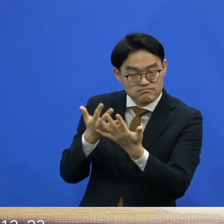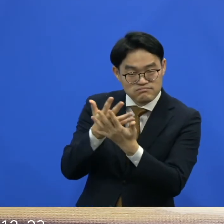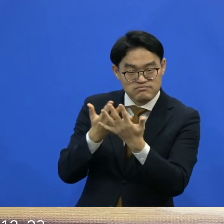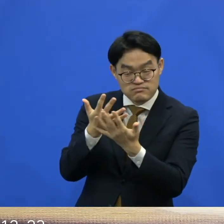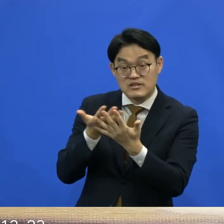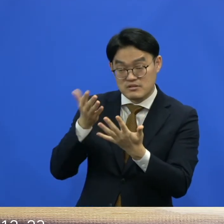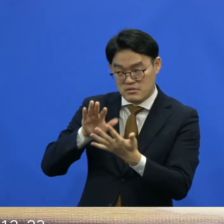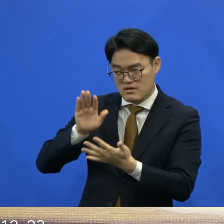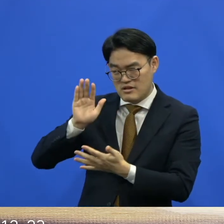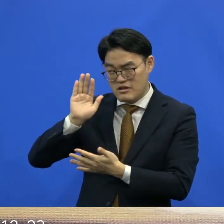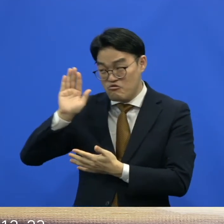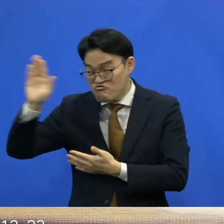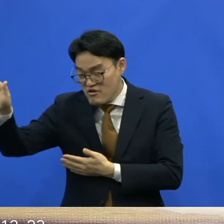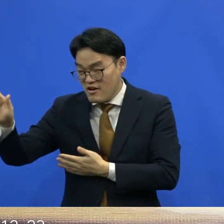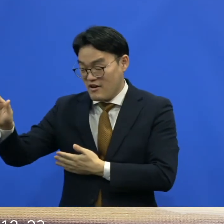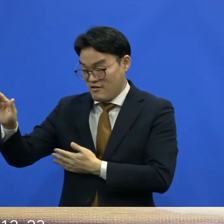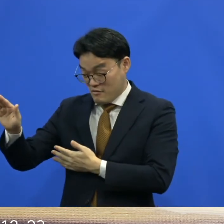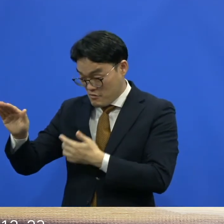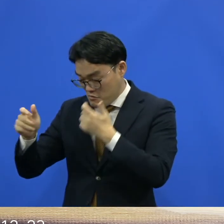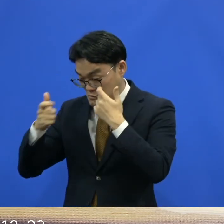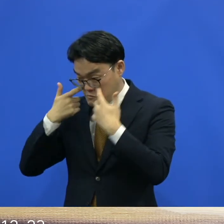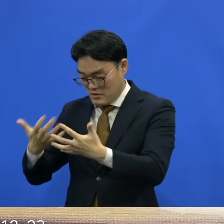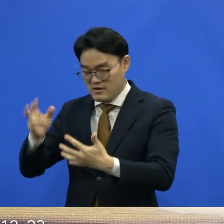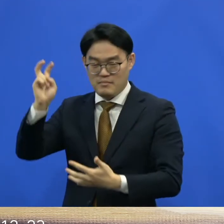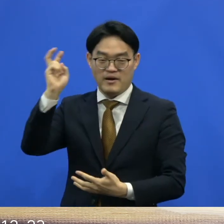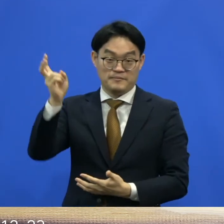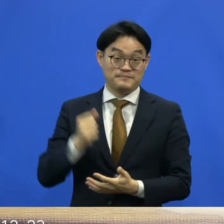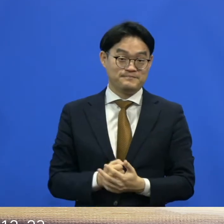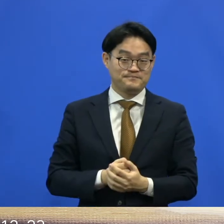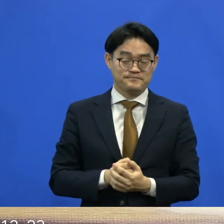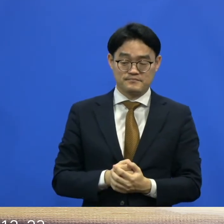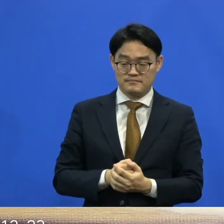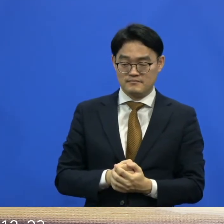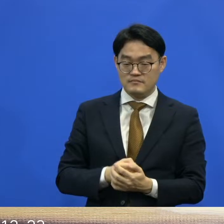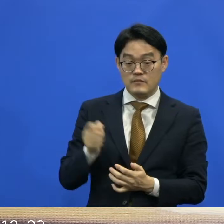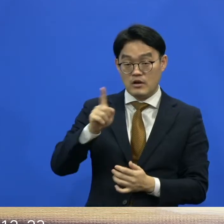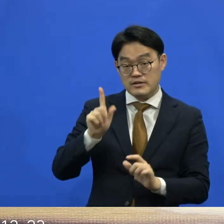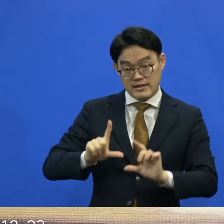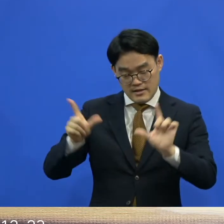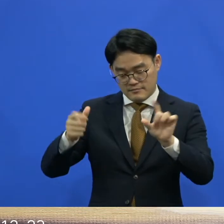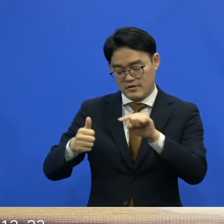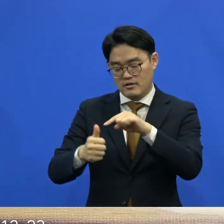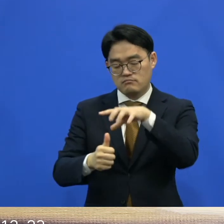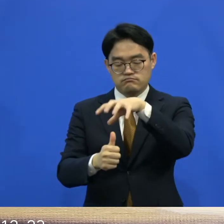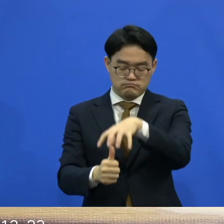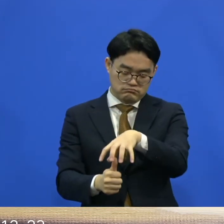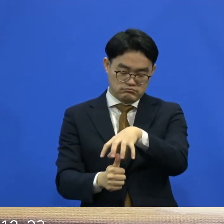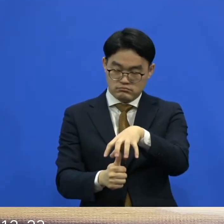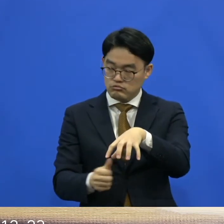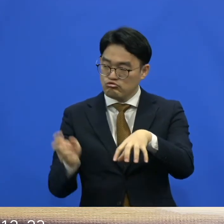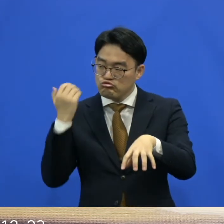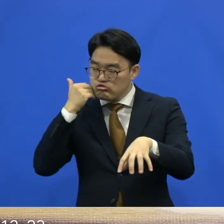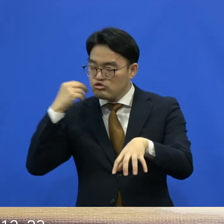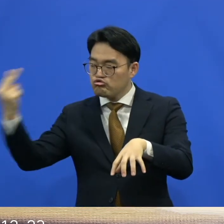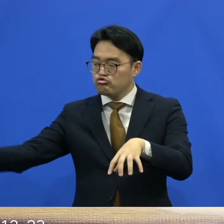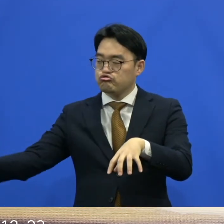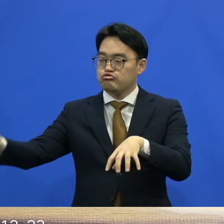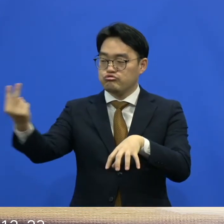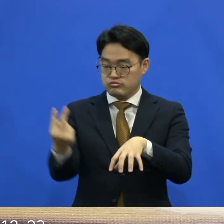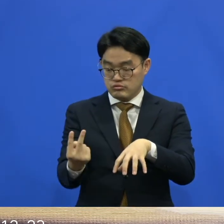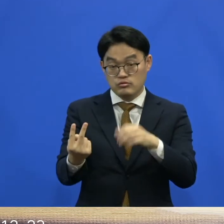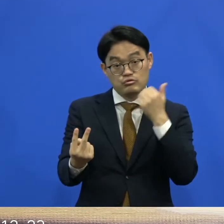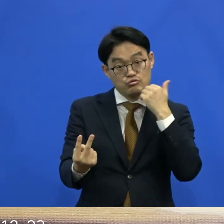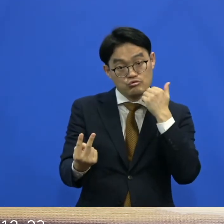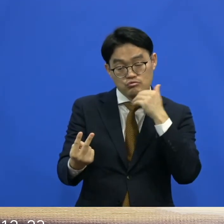갇힌 감옥에 바로의 왕의 신하들이 범죄하여 들어옵니다. 40장 2절로